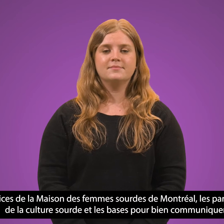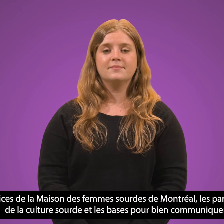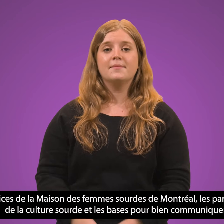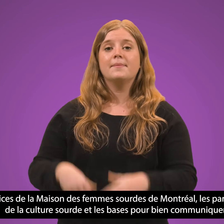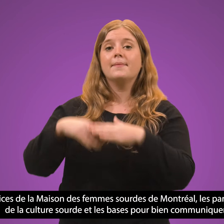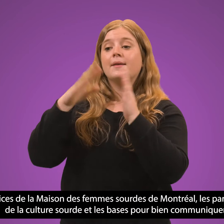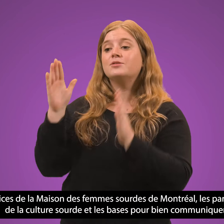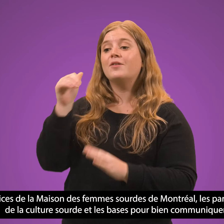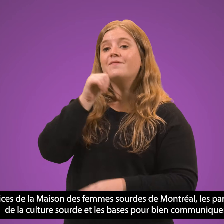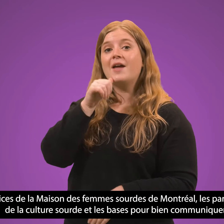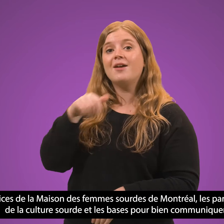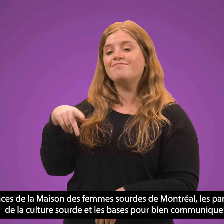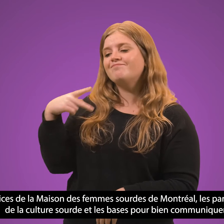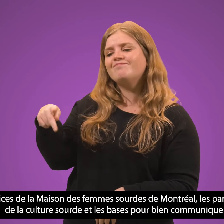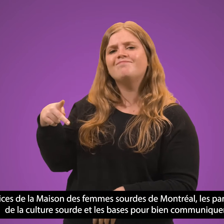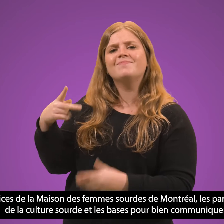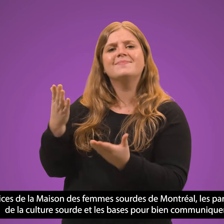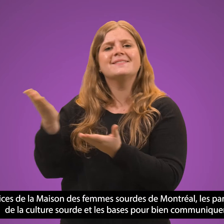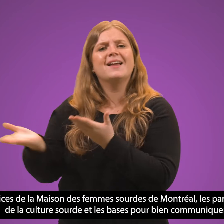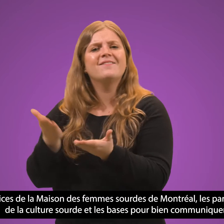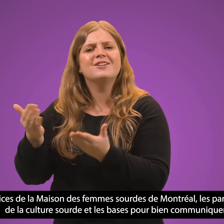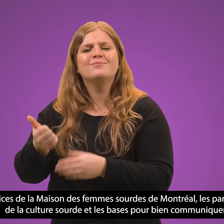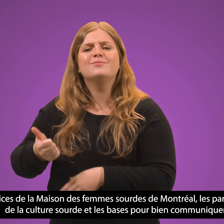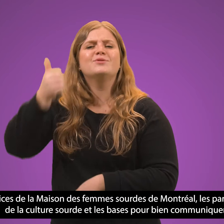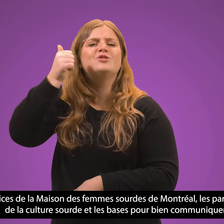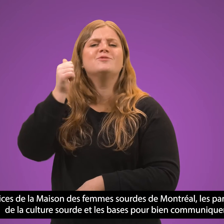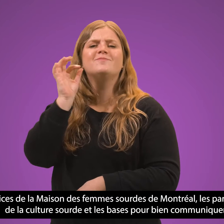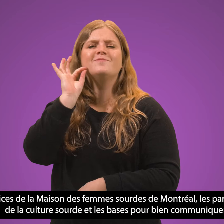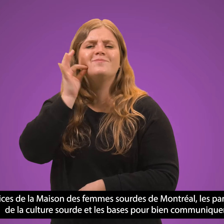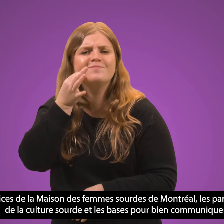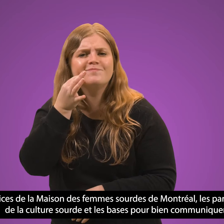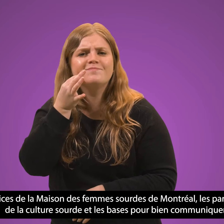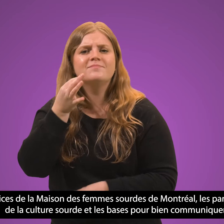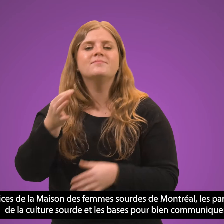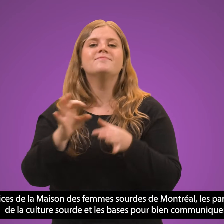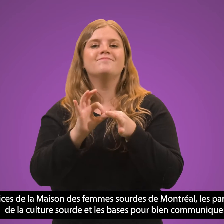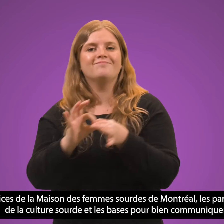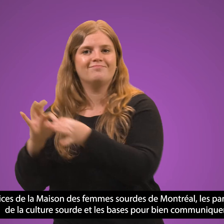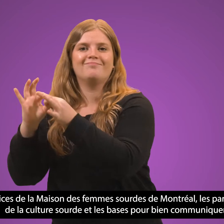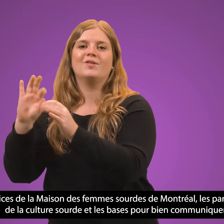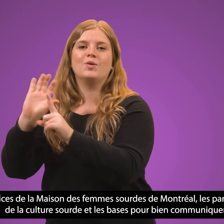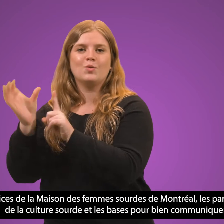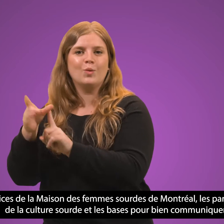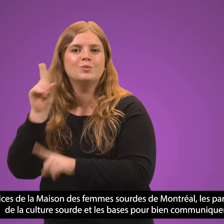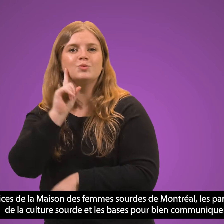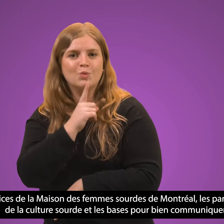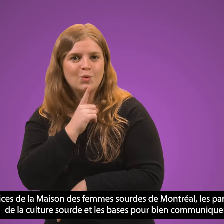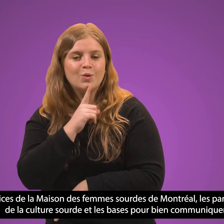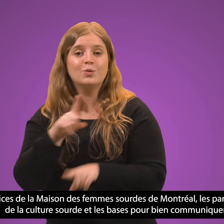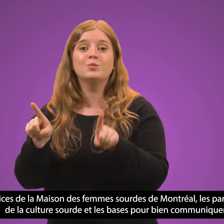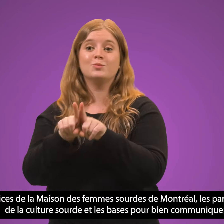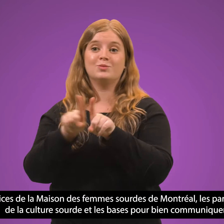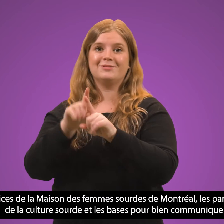les services de la maison des femmes sourdes de montréal les particularités de la culture sourde et les bases pour bien